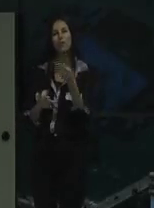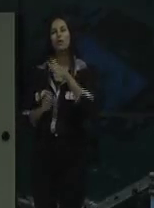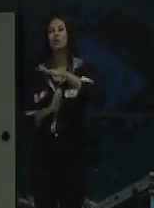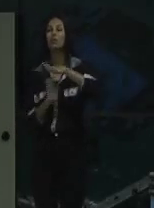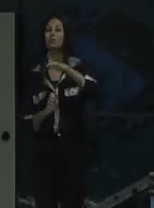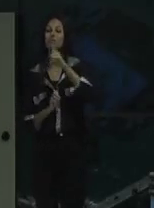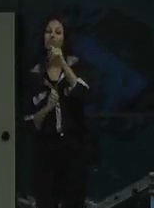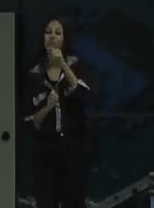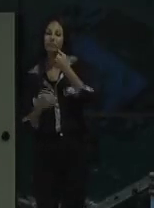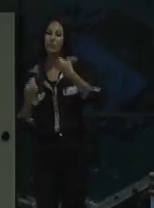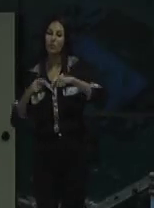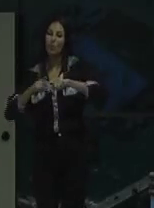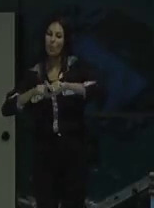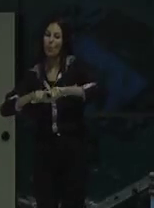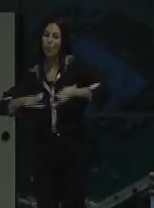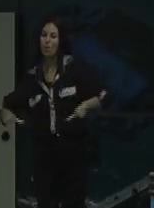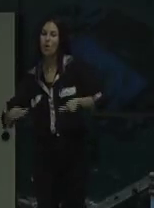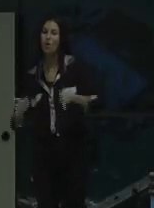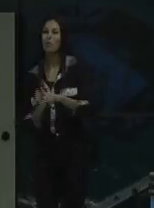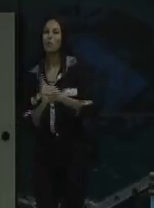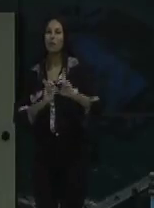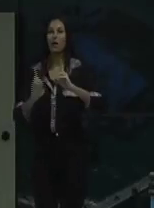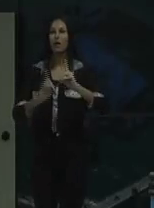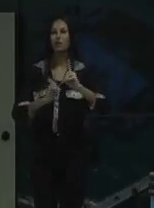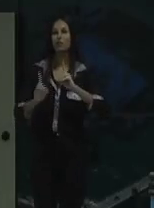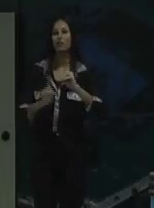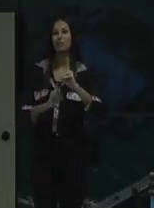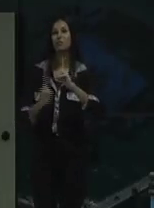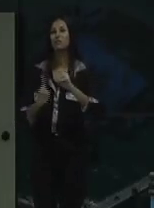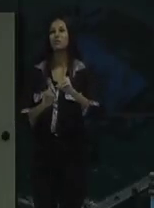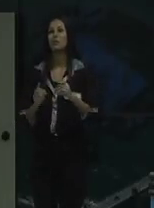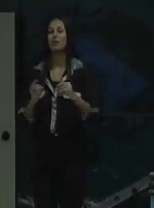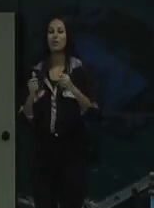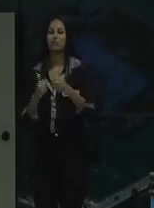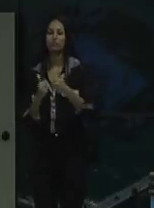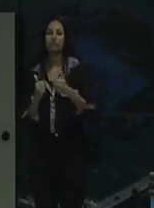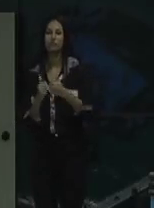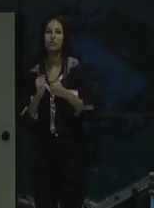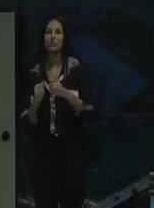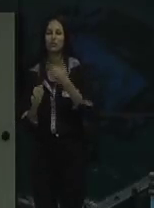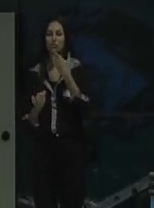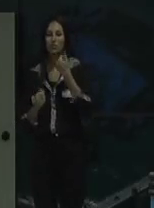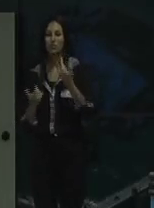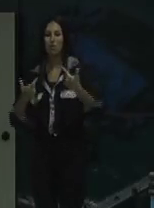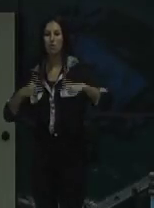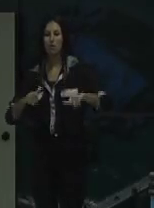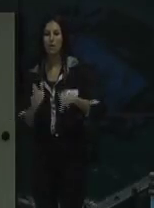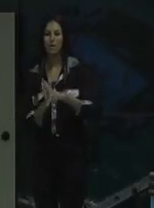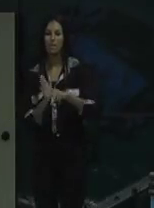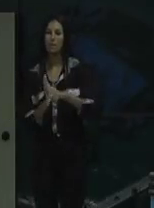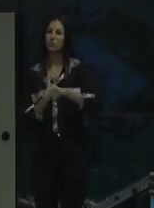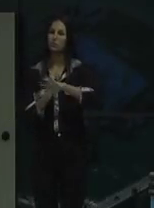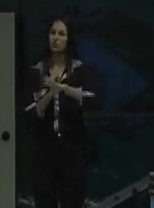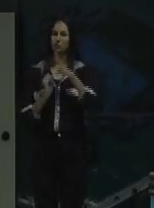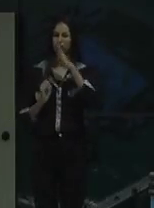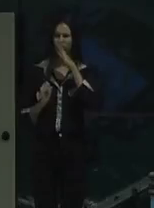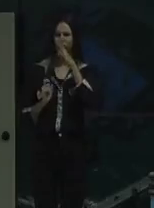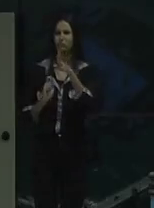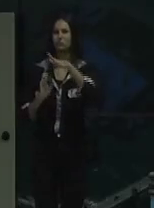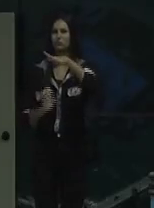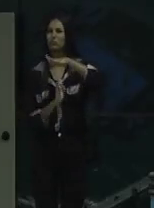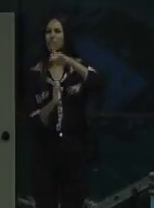de tratamento na Avenida Soares Lopes, no maior cartão postal da cidade de Ilhéus. E um absurdo a Embasa dizer que